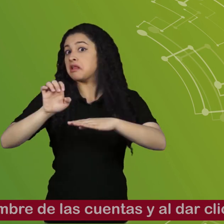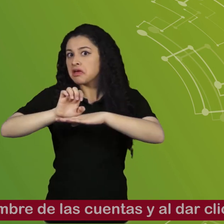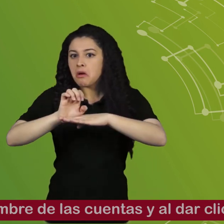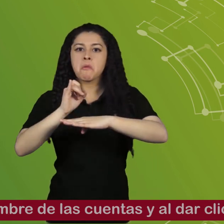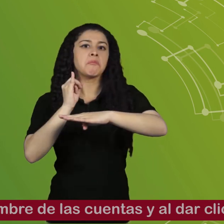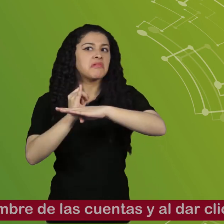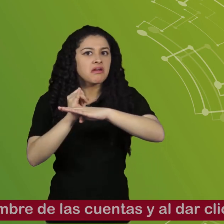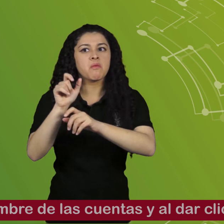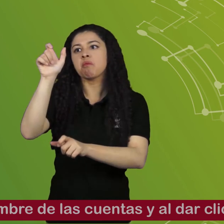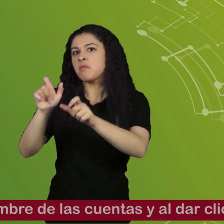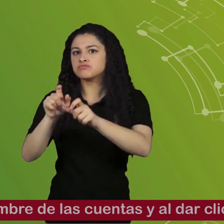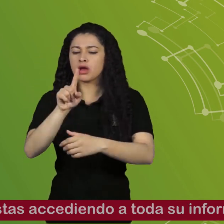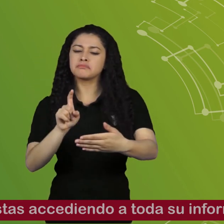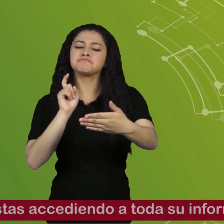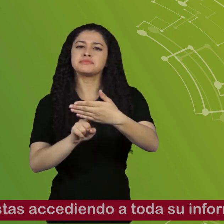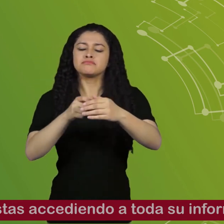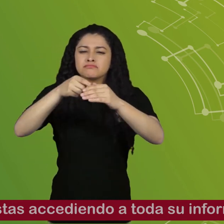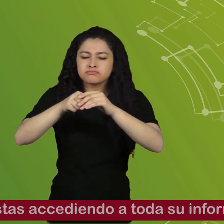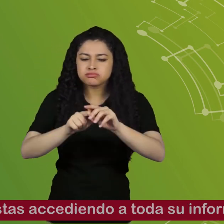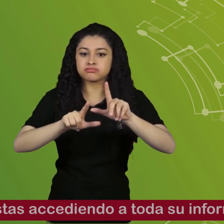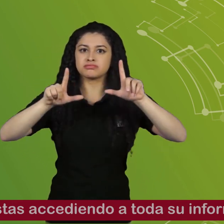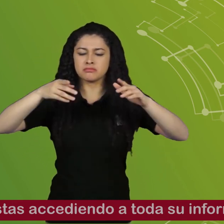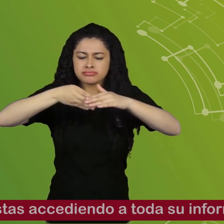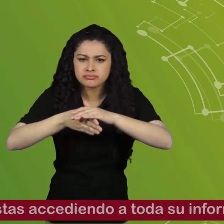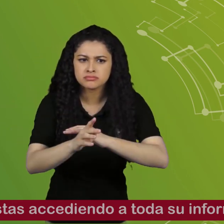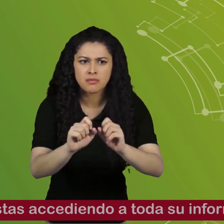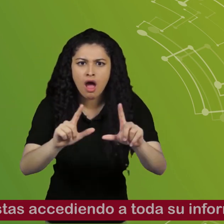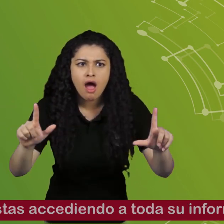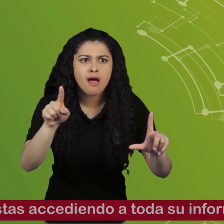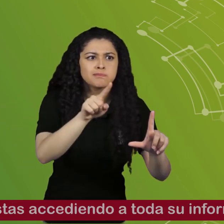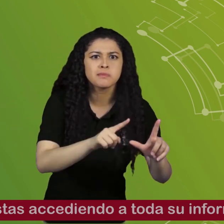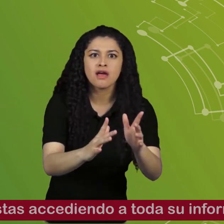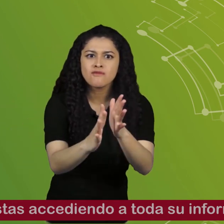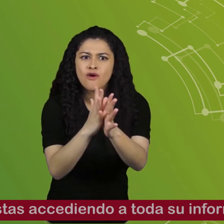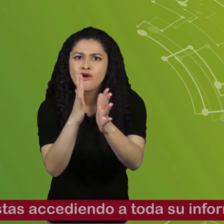seguido del nombre de las cuentas, y al dar clic allí ingresaremos a esta accediendo a toda su información.